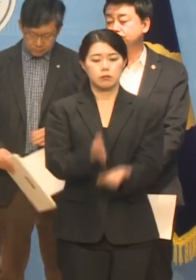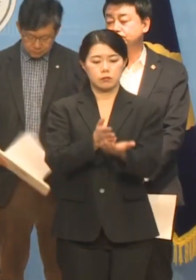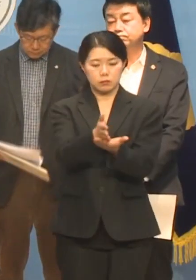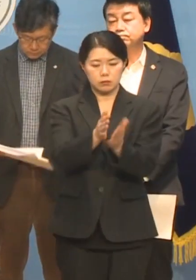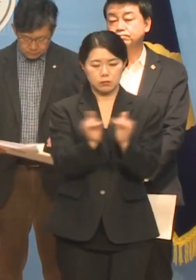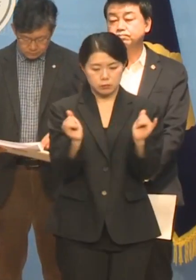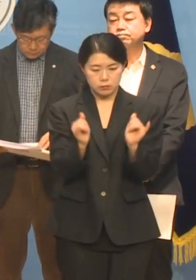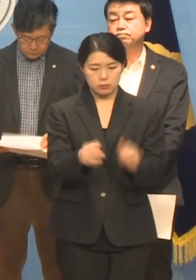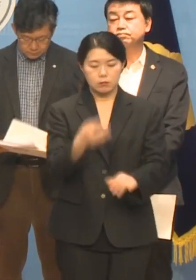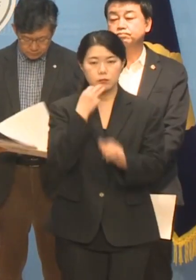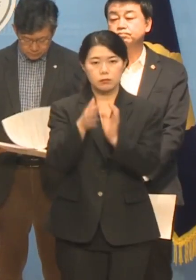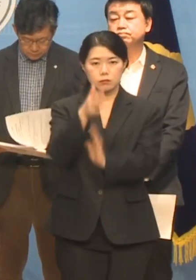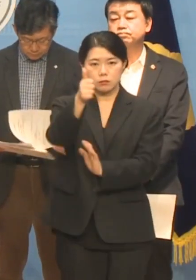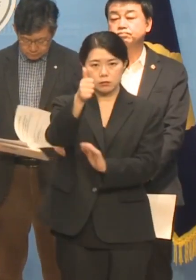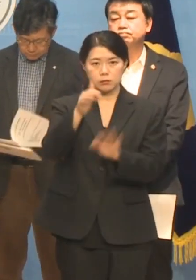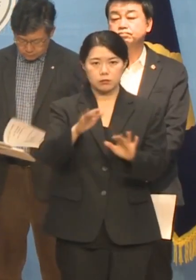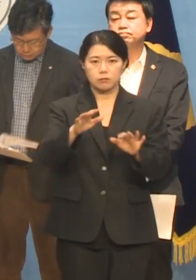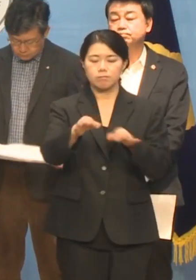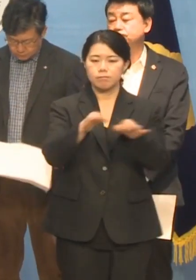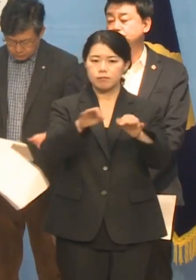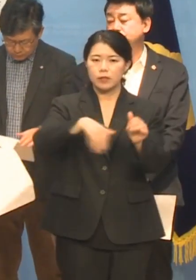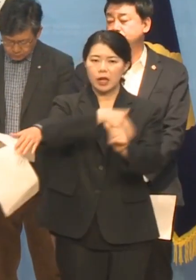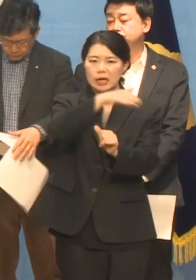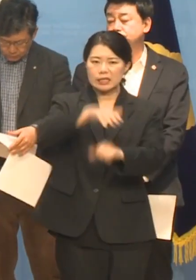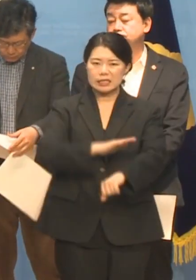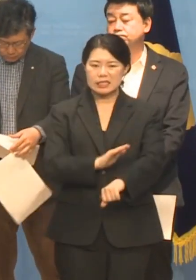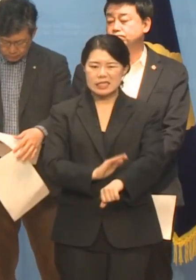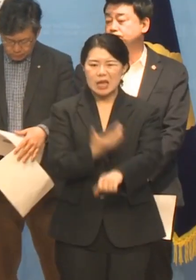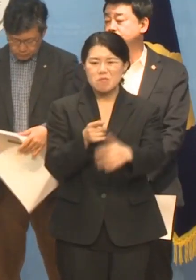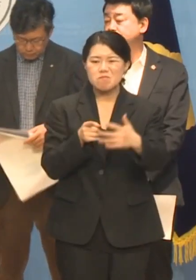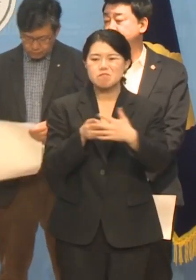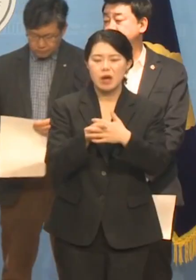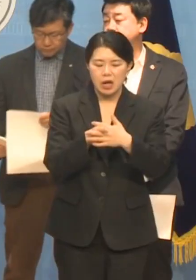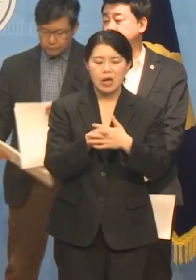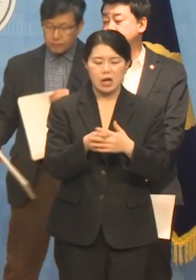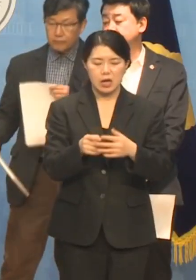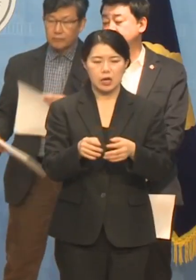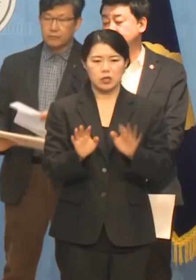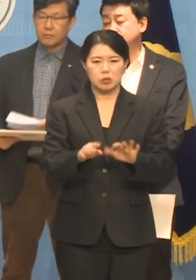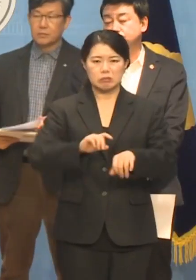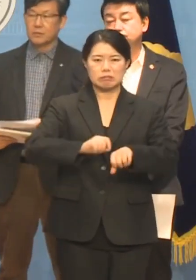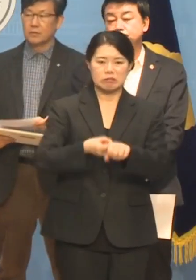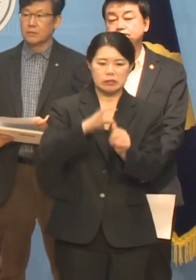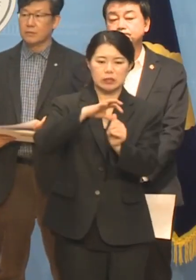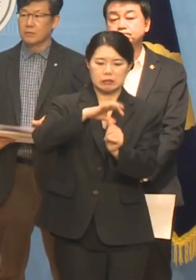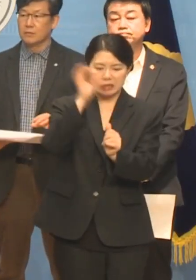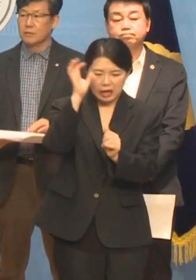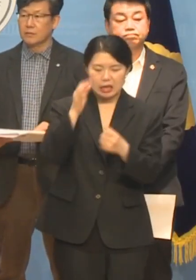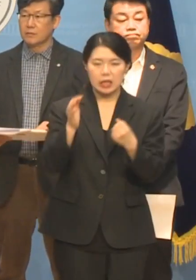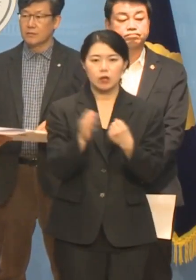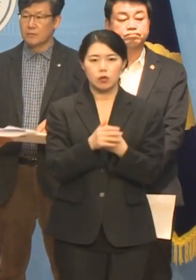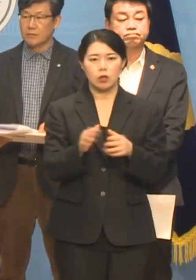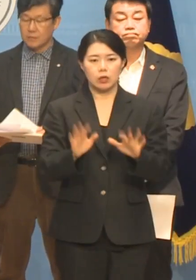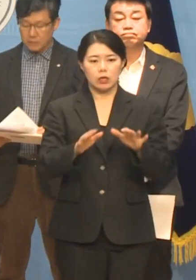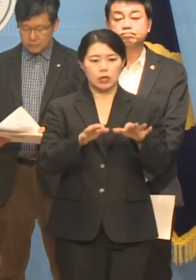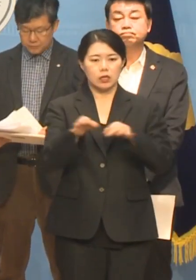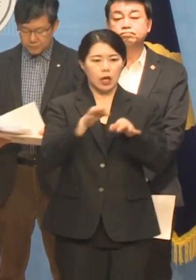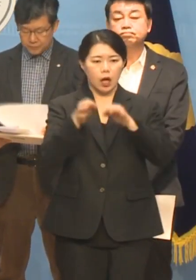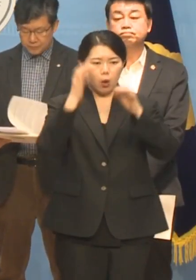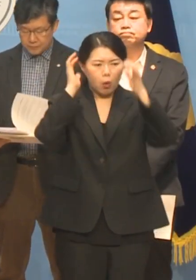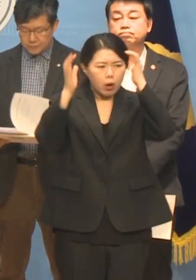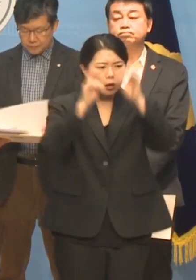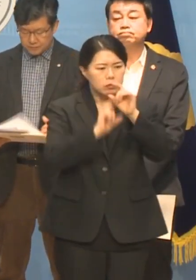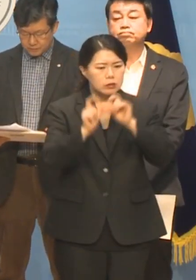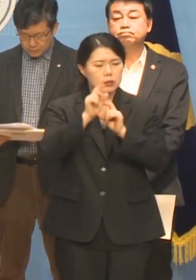전문가들은 오세훈 시장이 시장 상황을 오판한 졸속 결정과 무리한 규제 완화로 인해 시장의 혼란이